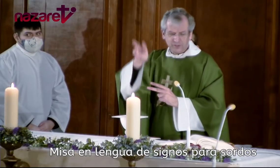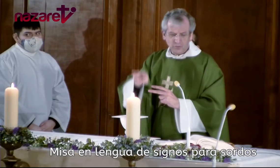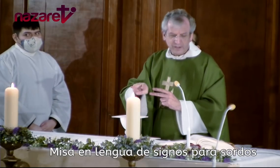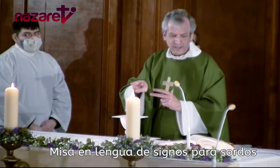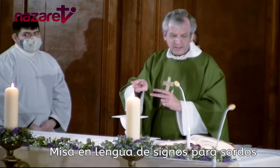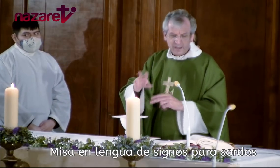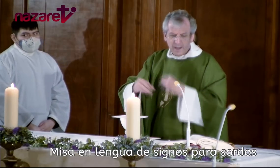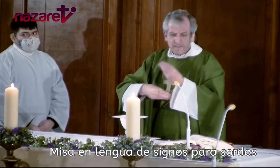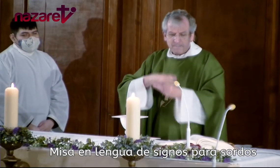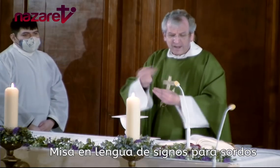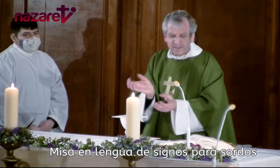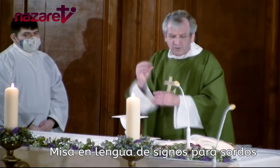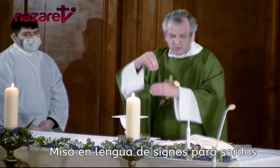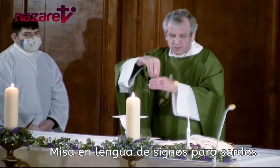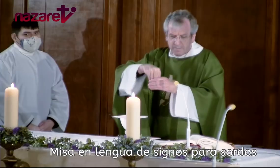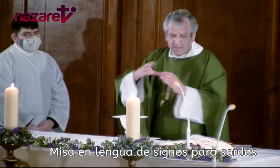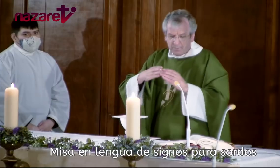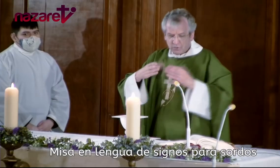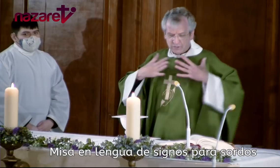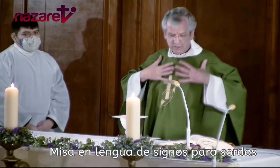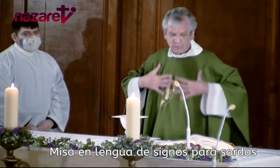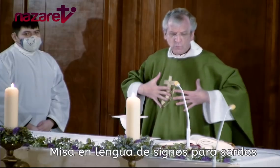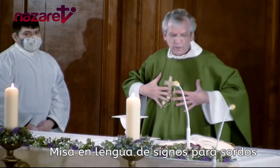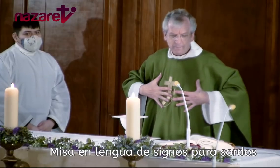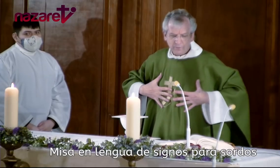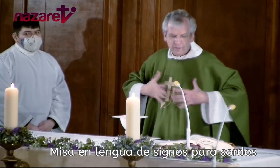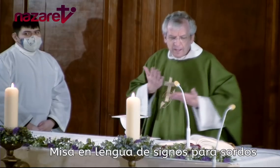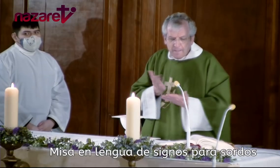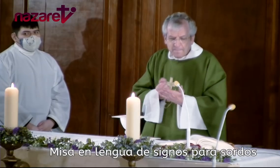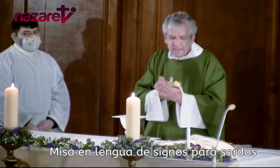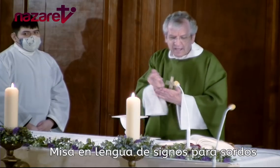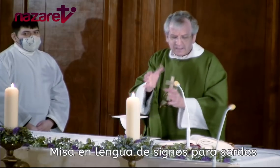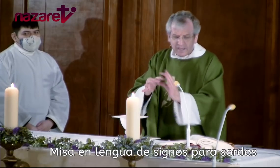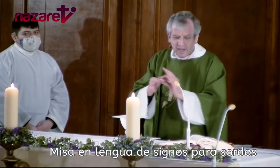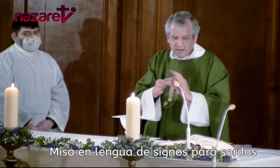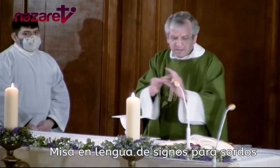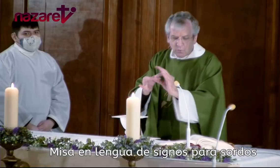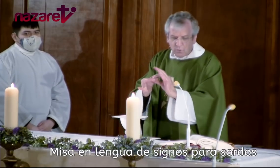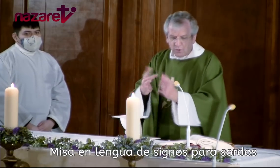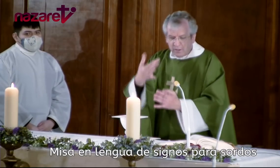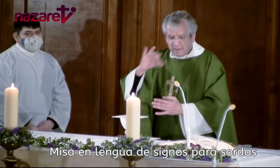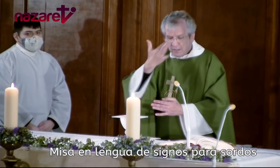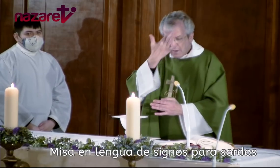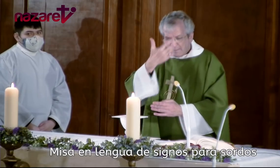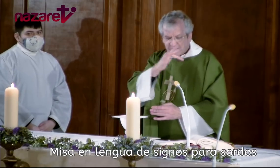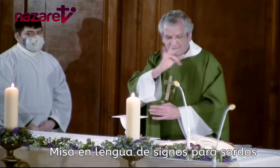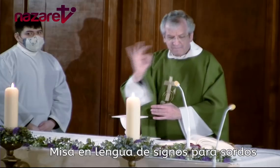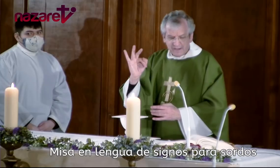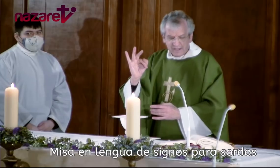tu verdad, para hacernos miembros de tu cuerpo, mediante el vínculo de una misma fe